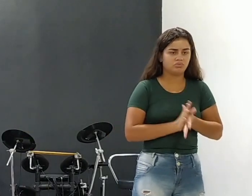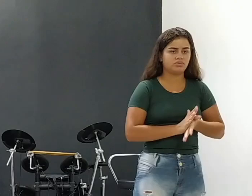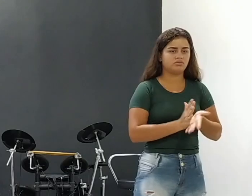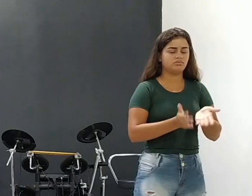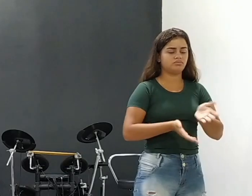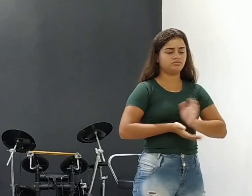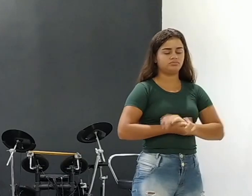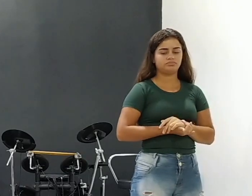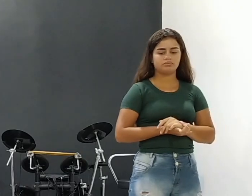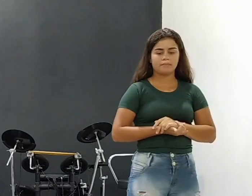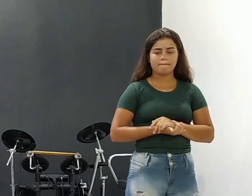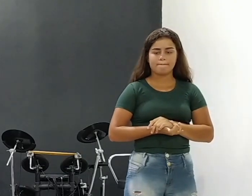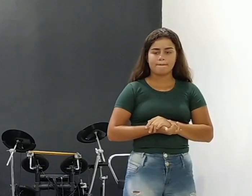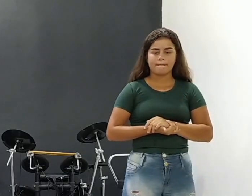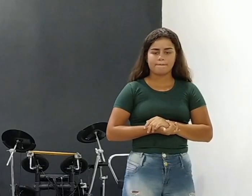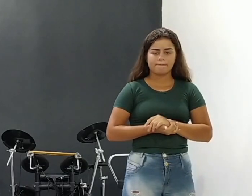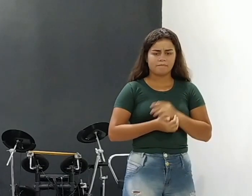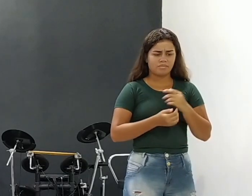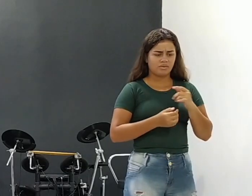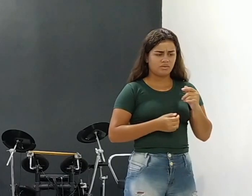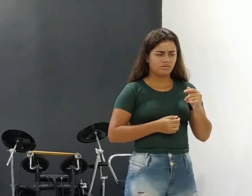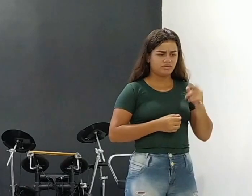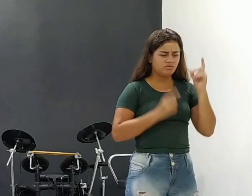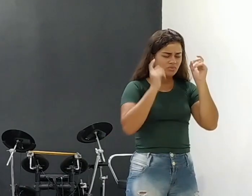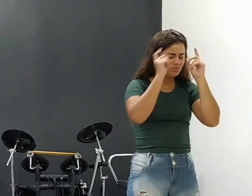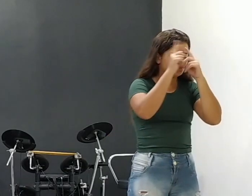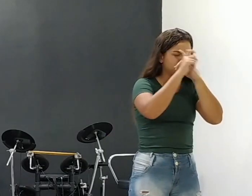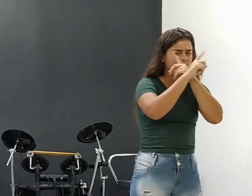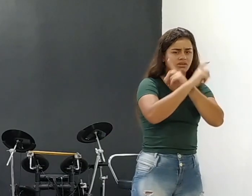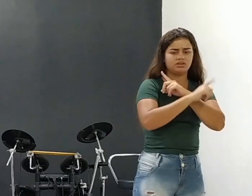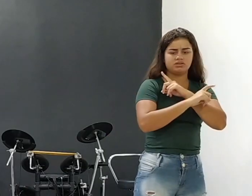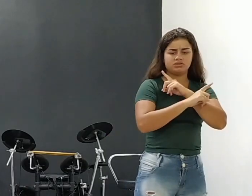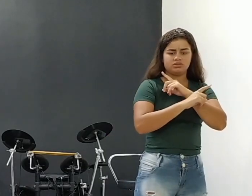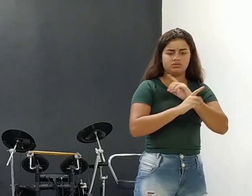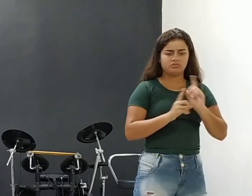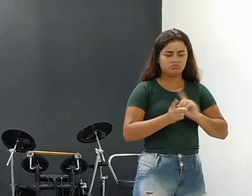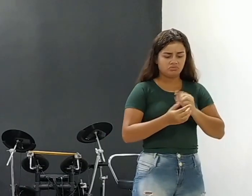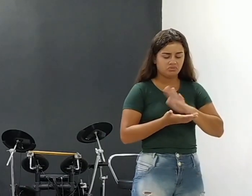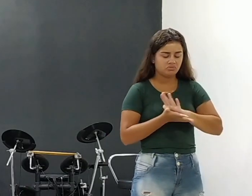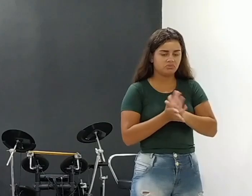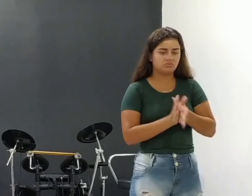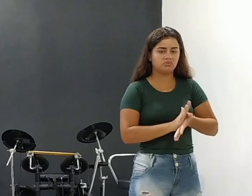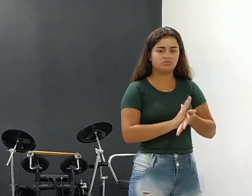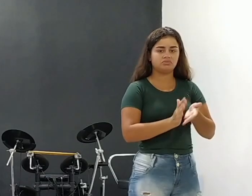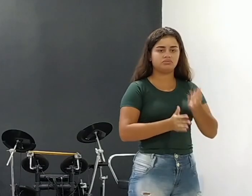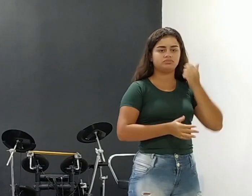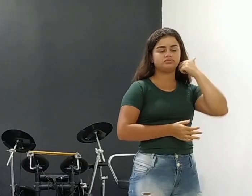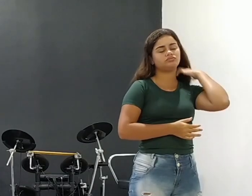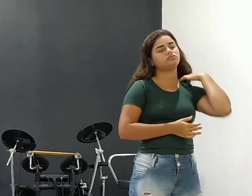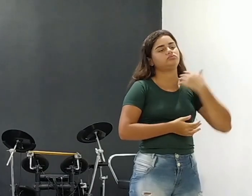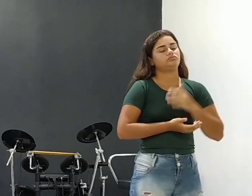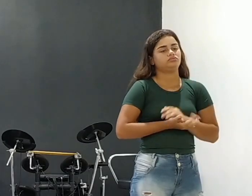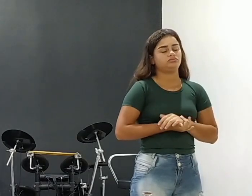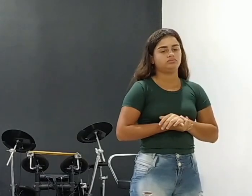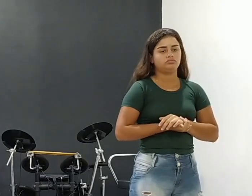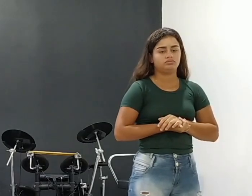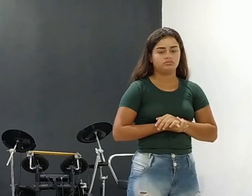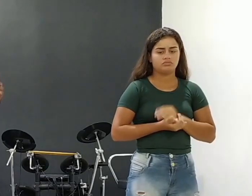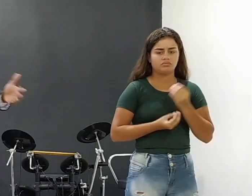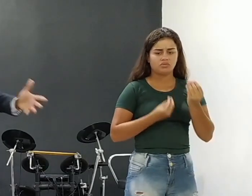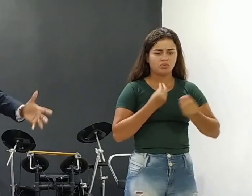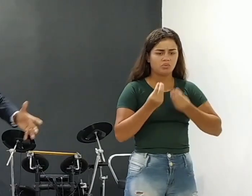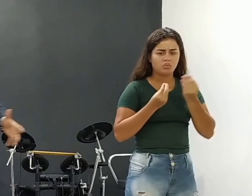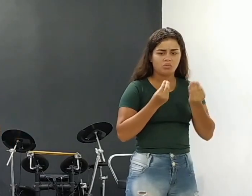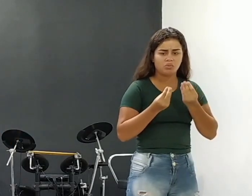Como é que está passando por essa prova toda e o fogo não acaba? Como é que está passando por isso tudo e